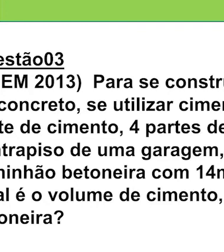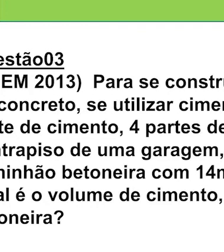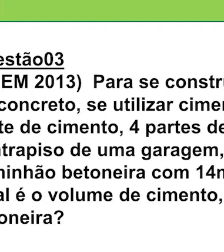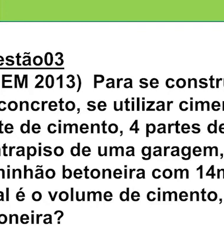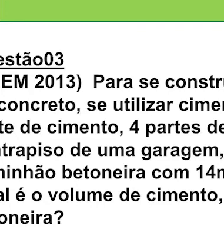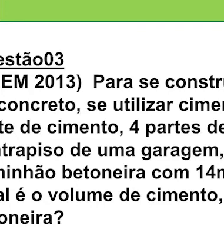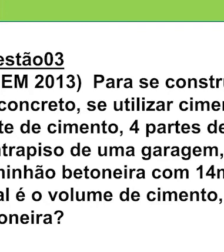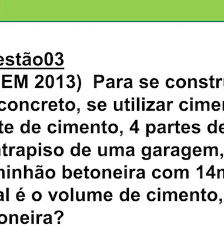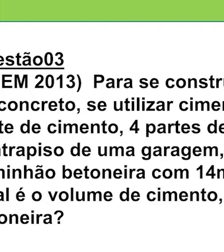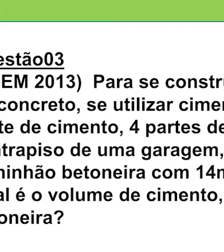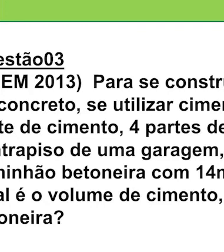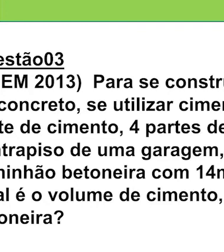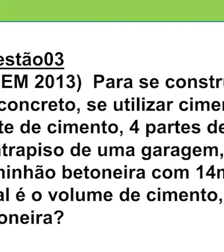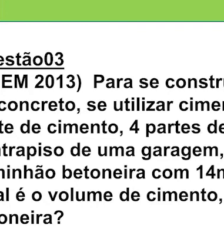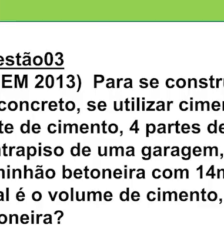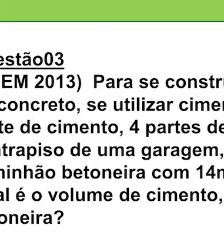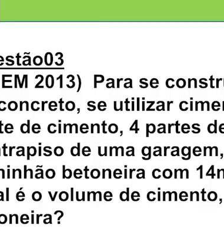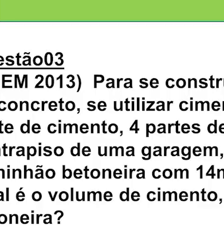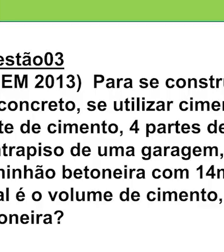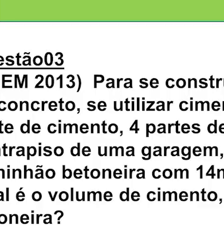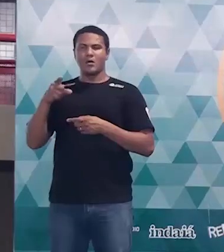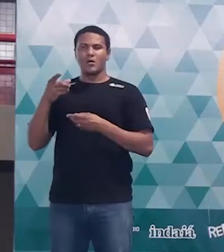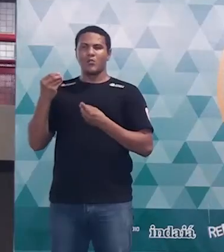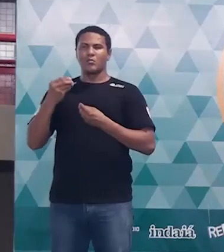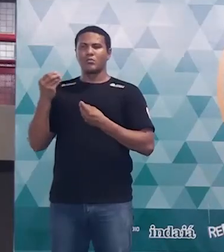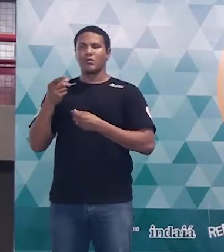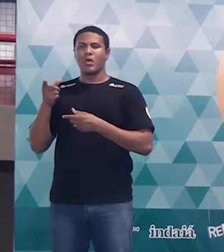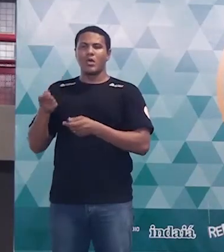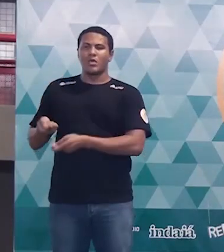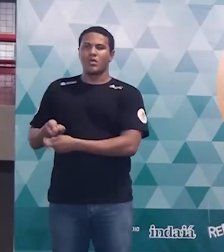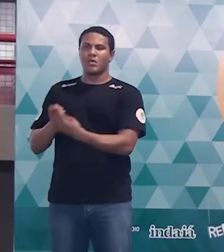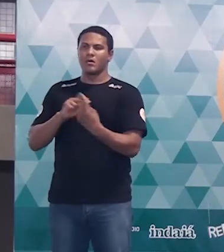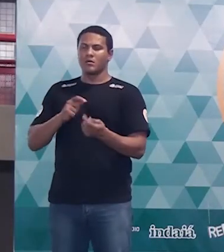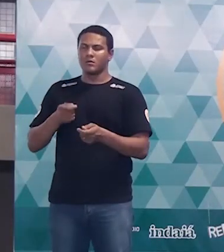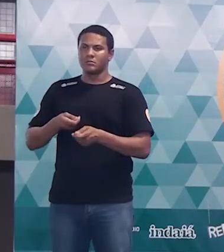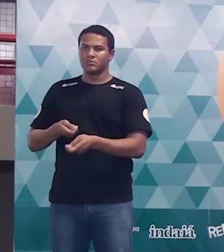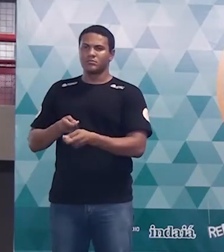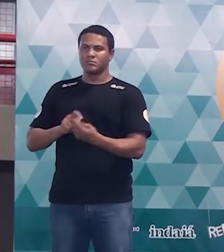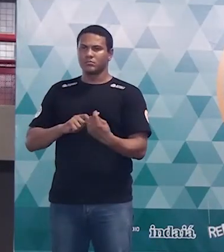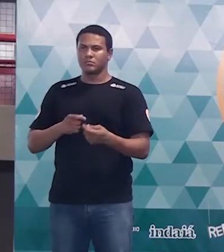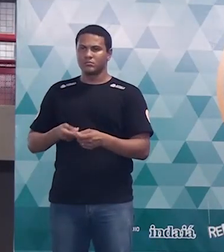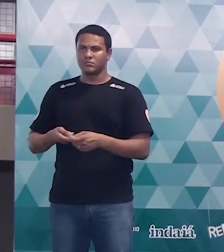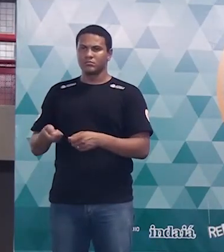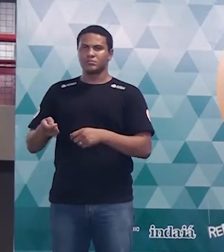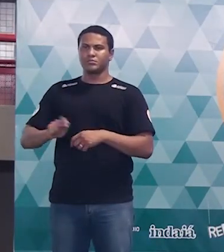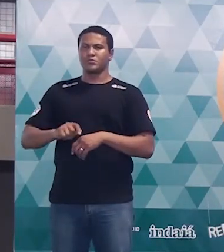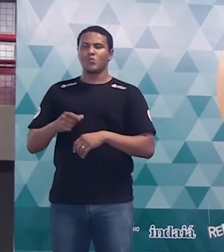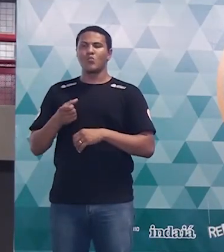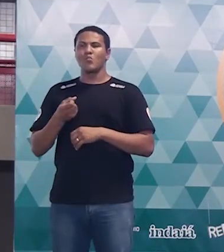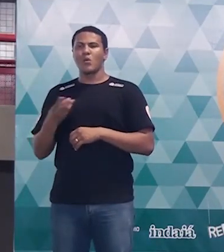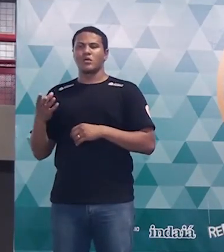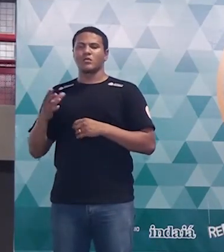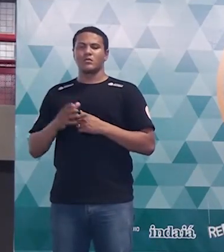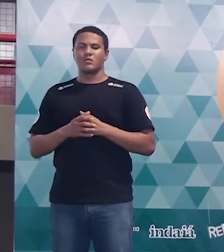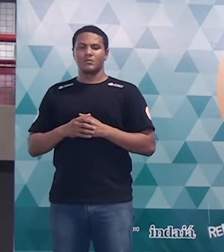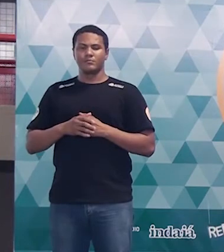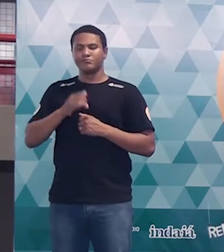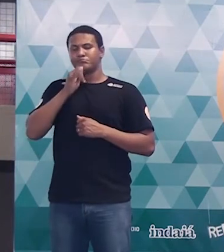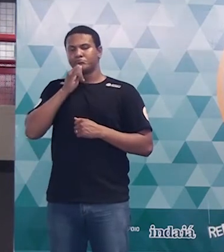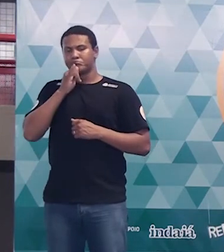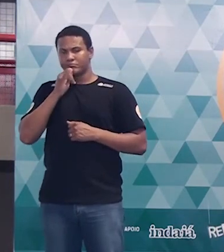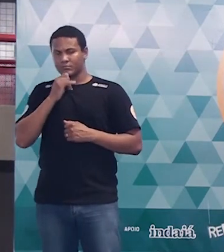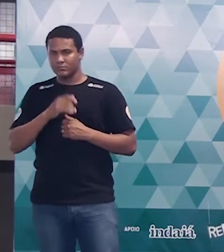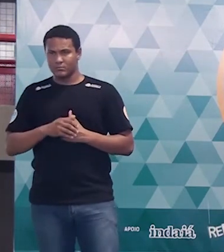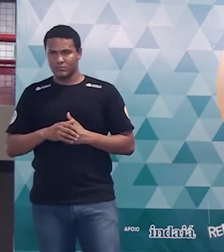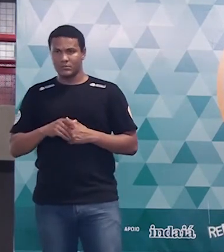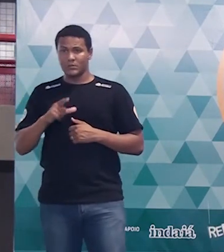de concreto trazida pela betoneira. Bom, vou estar aqui, fica atento aí, ó. As